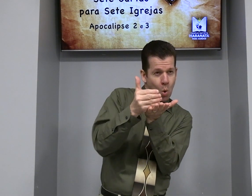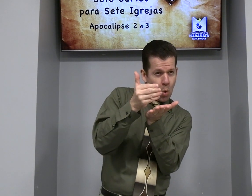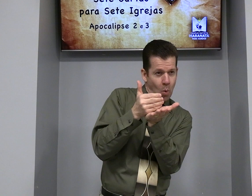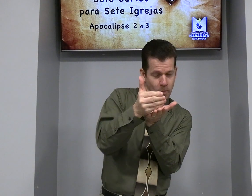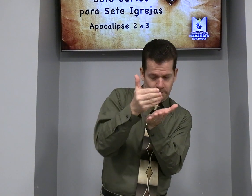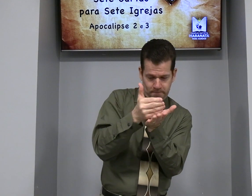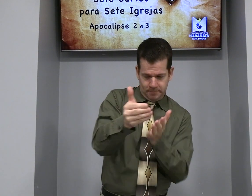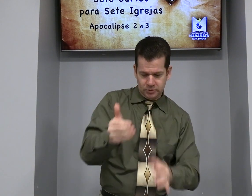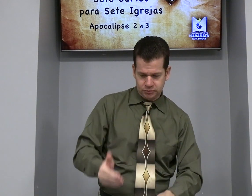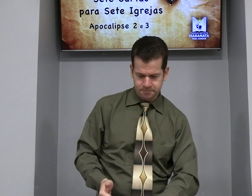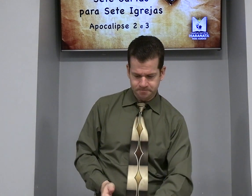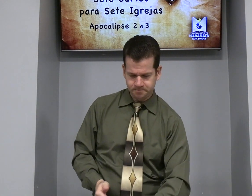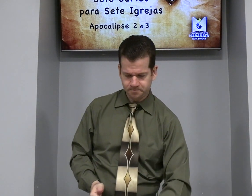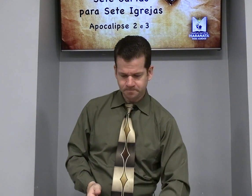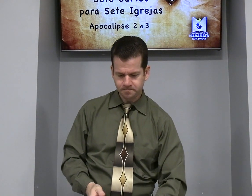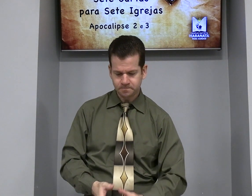Olha, eu começo.